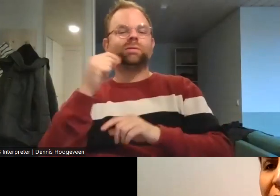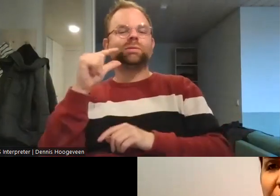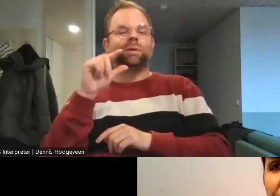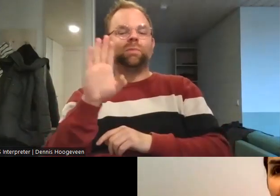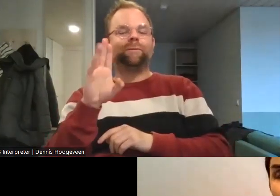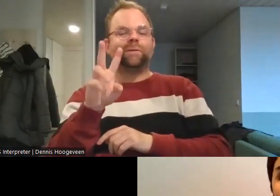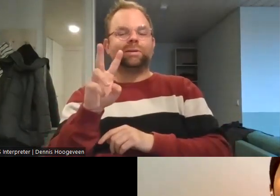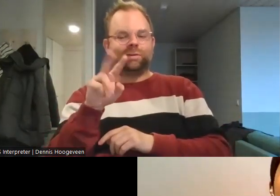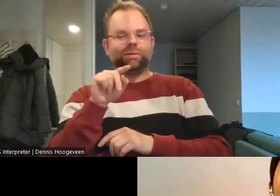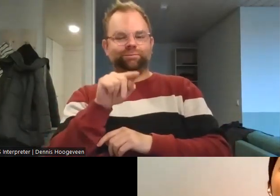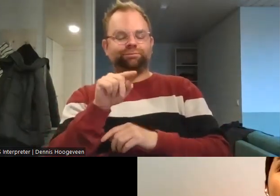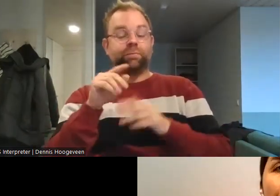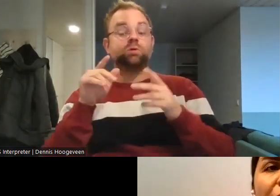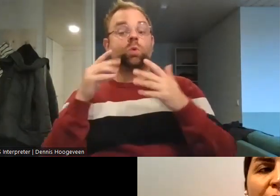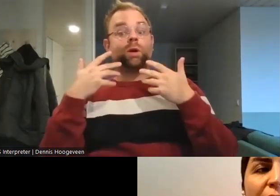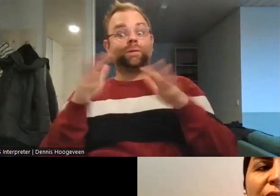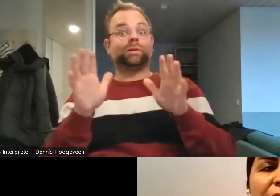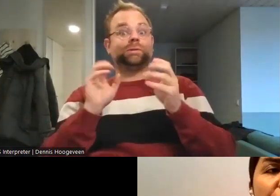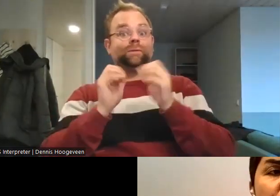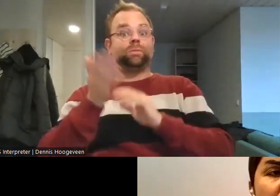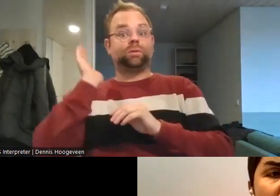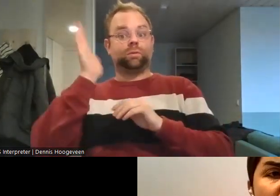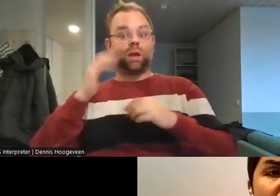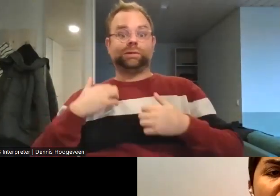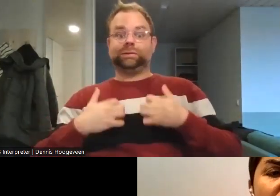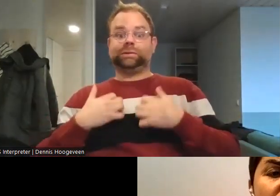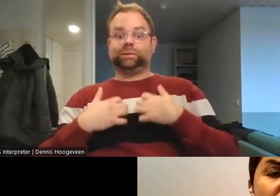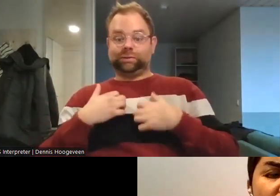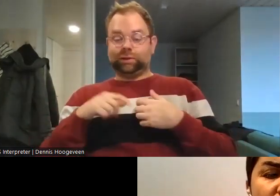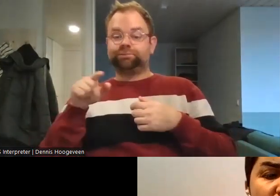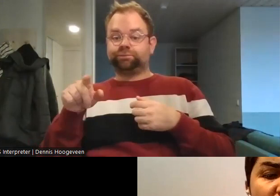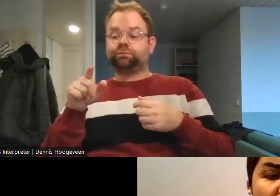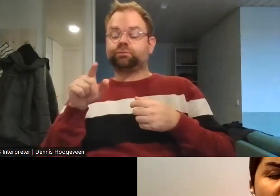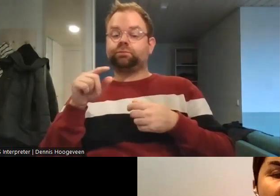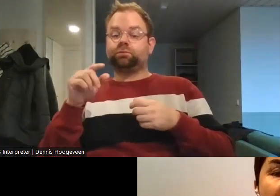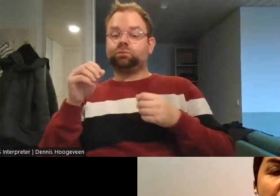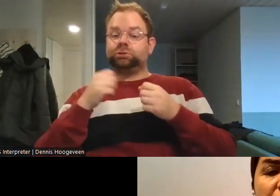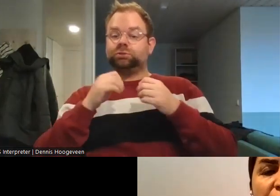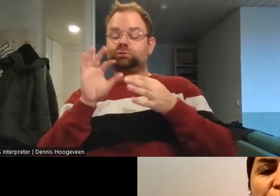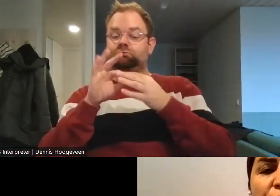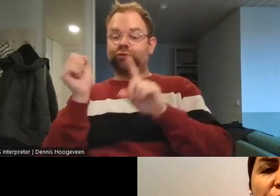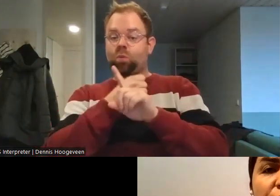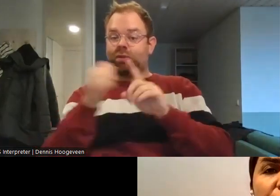contre les personnes handicapées déplacées par la force. Et